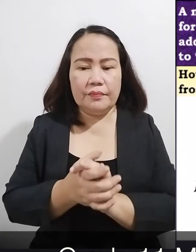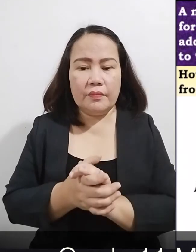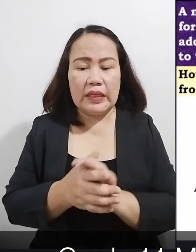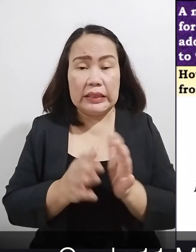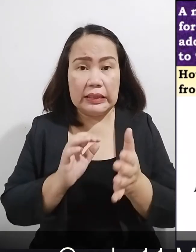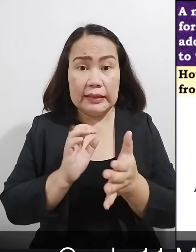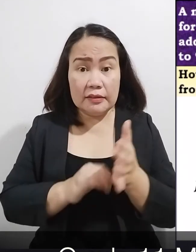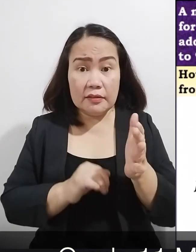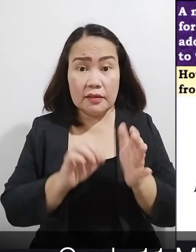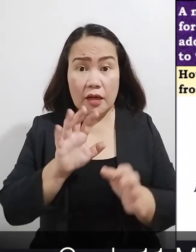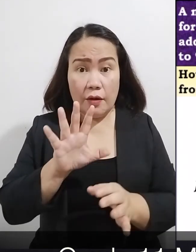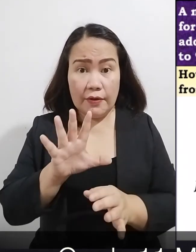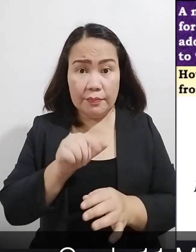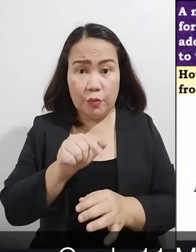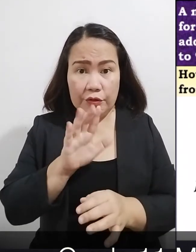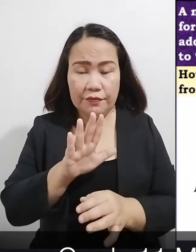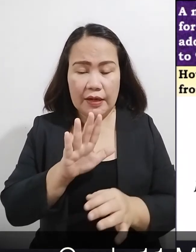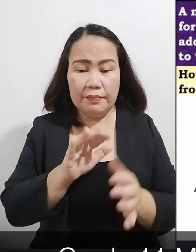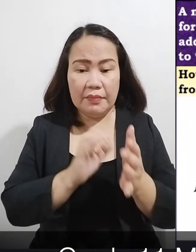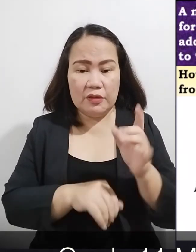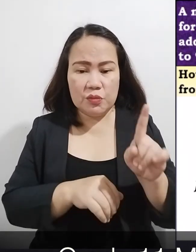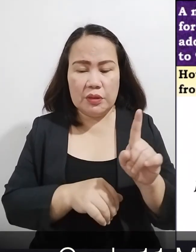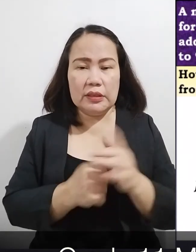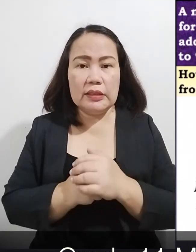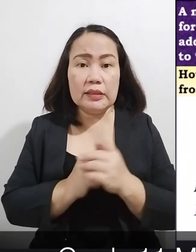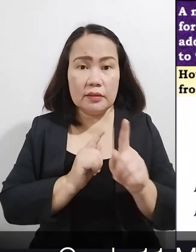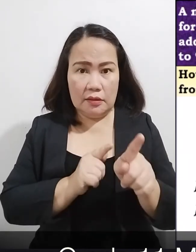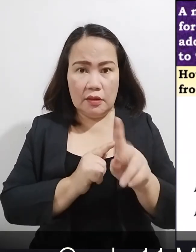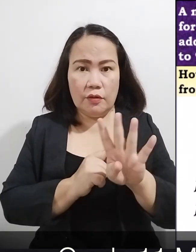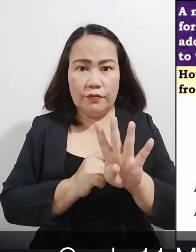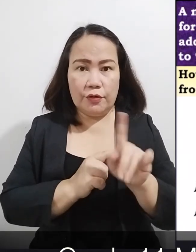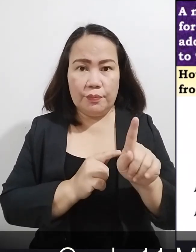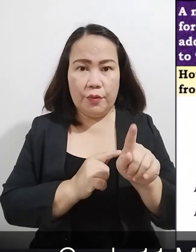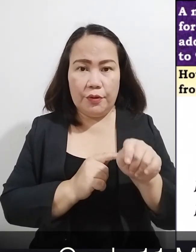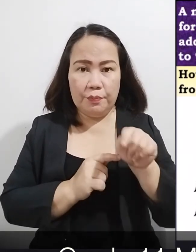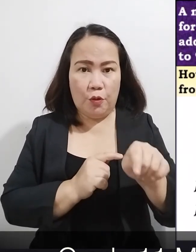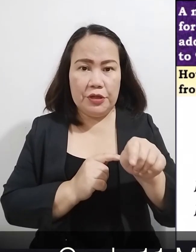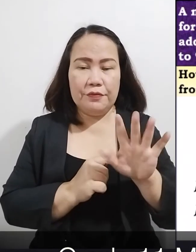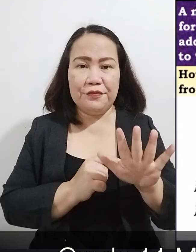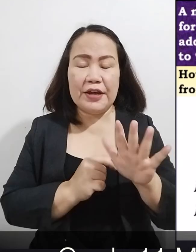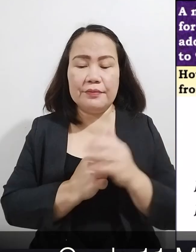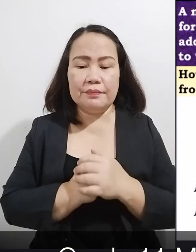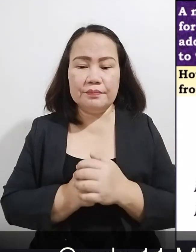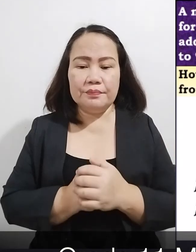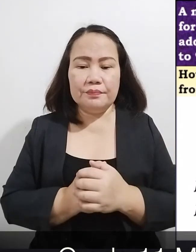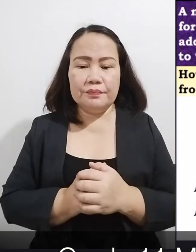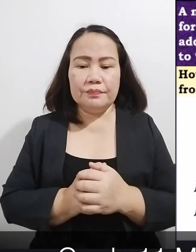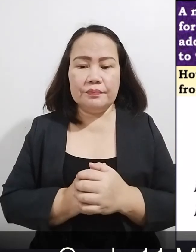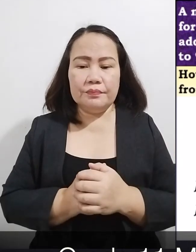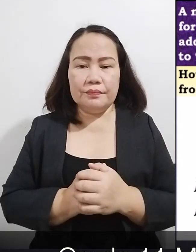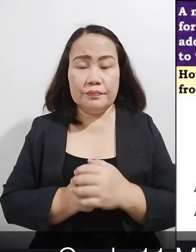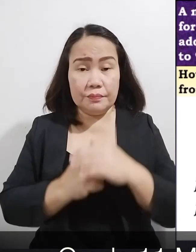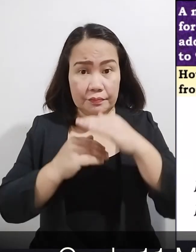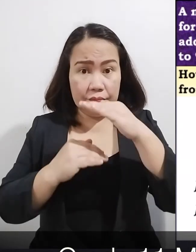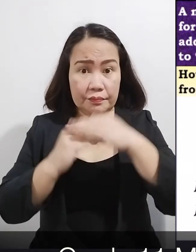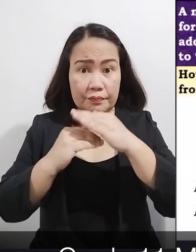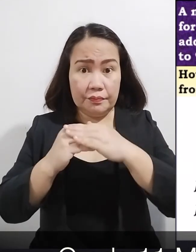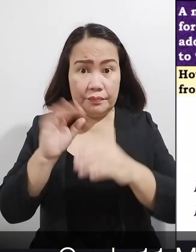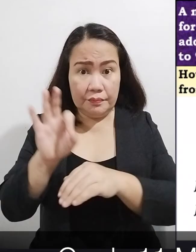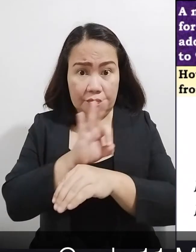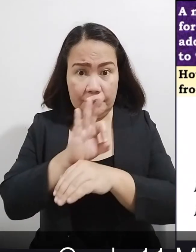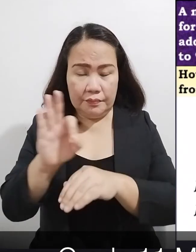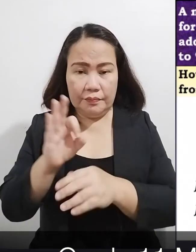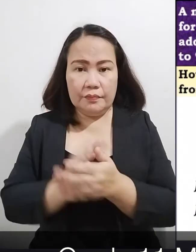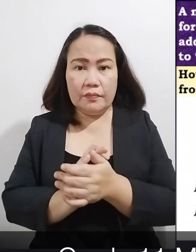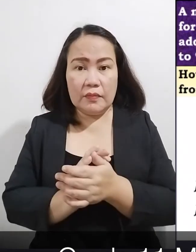Next, kuhanin natin yung difference ng 5.5 at 1. Ayan, so 4.5. Sa ceiling